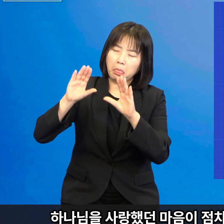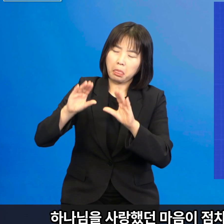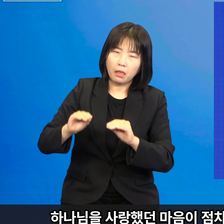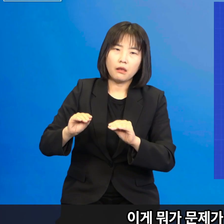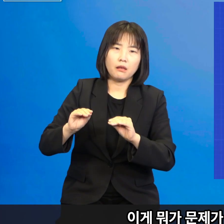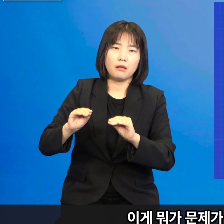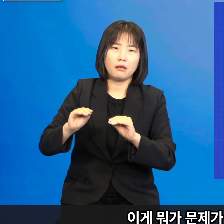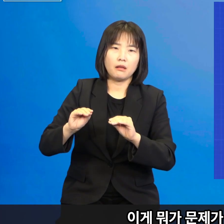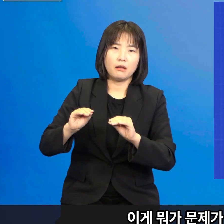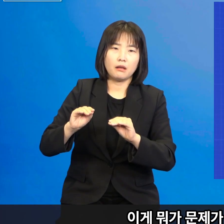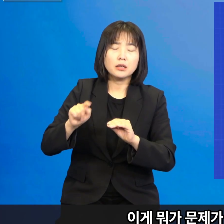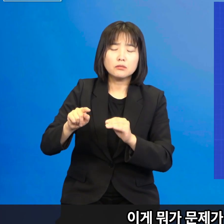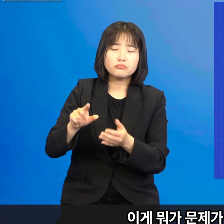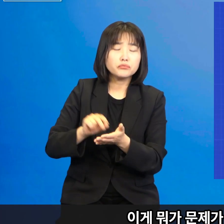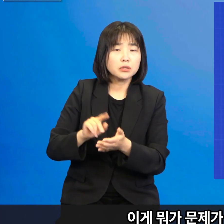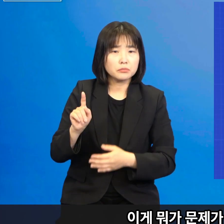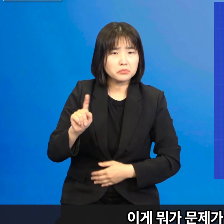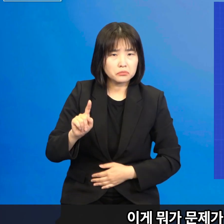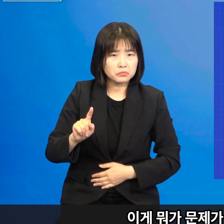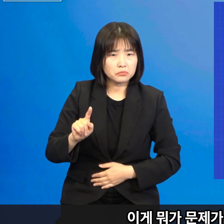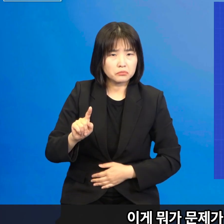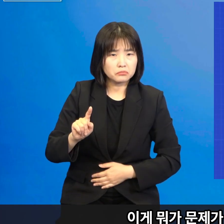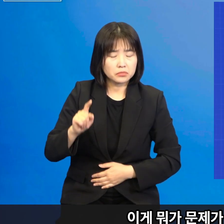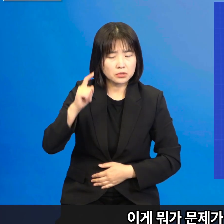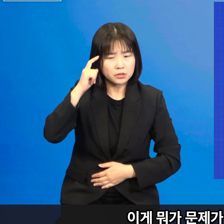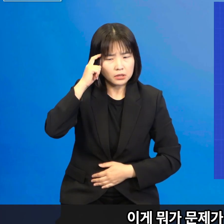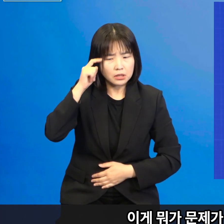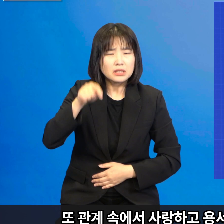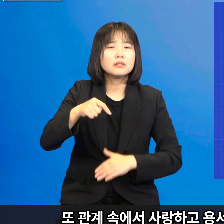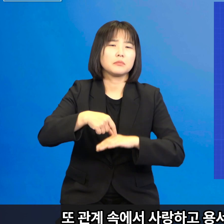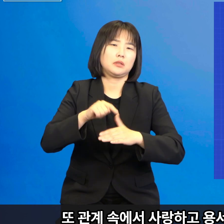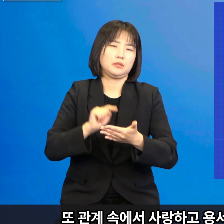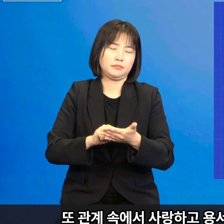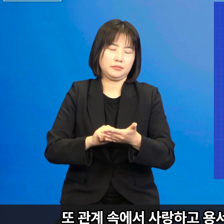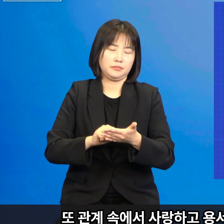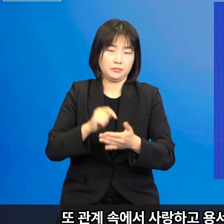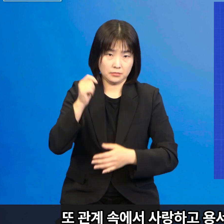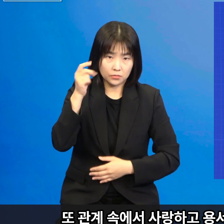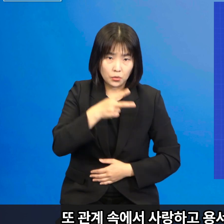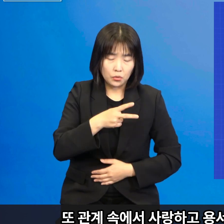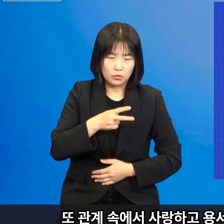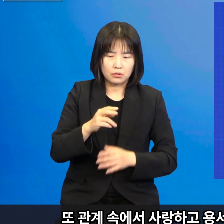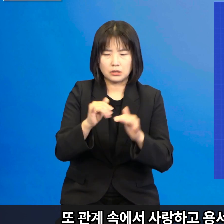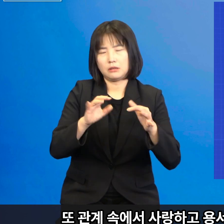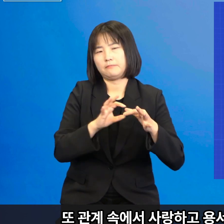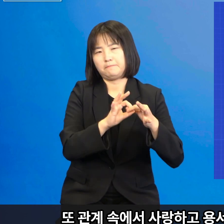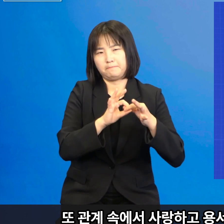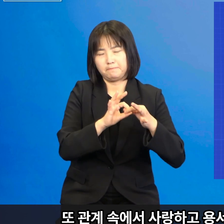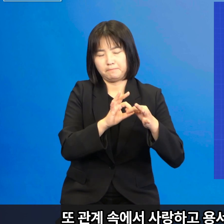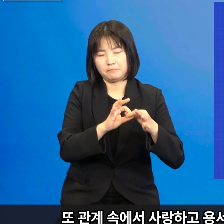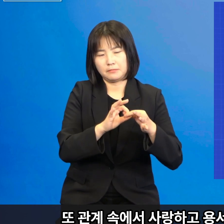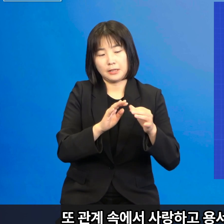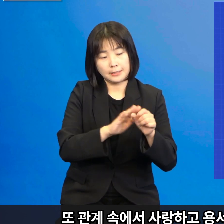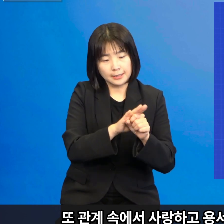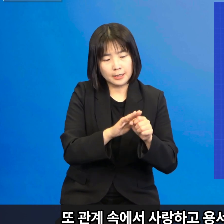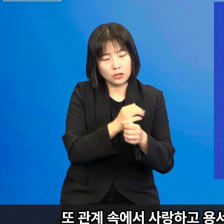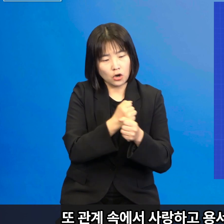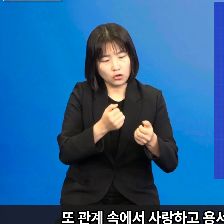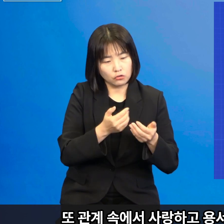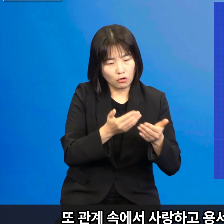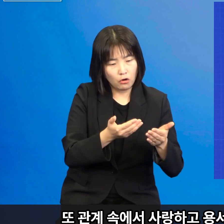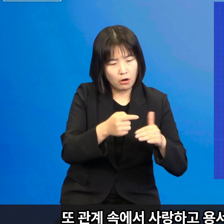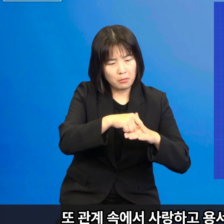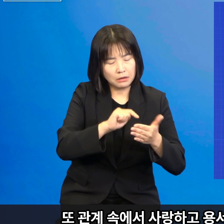오래인데 이게 뭐가 문제가 될까 싶은 그 마음, 또 관계 속에서 사랑하고 용서하던 마음이